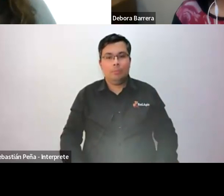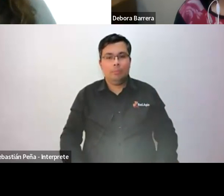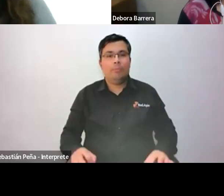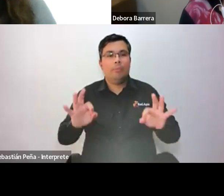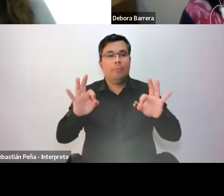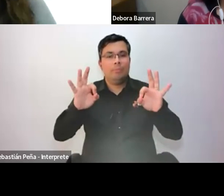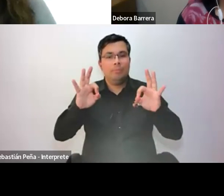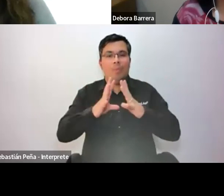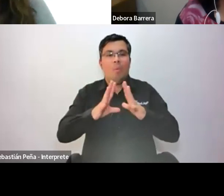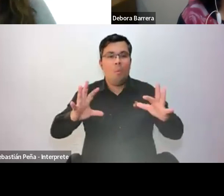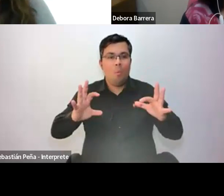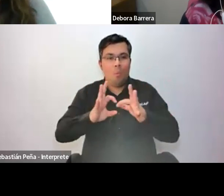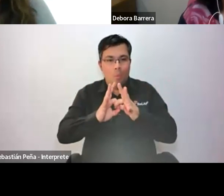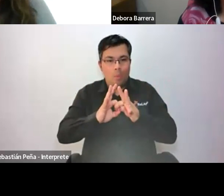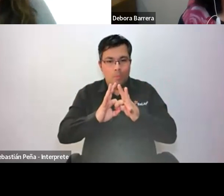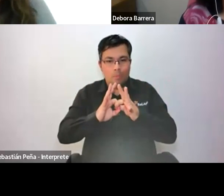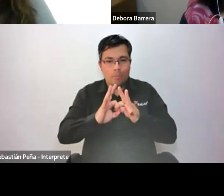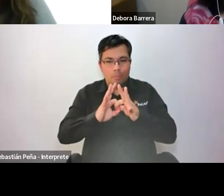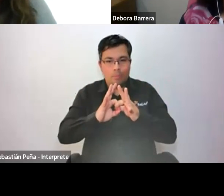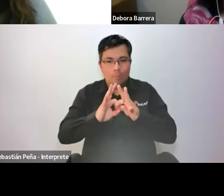Perfecto, muchas gracias, Aaron. Entonces,